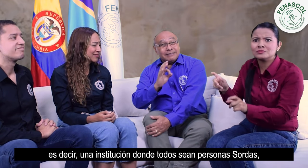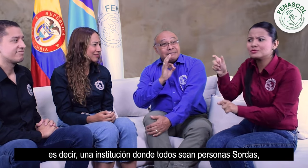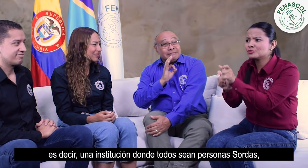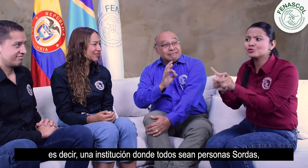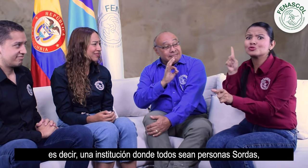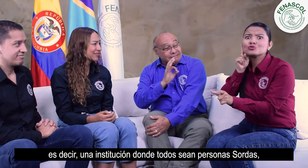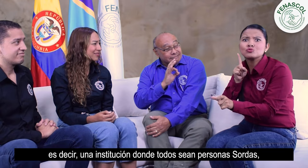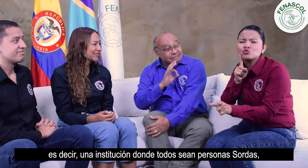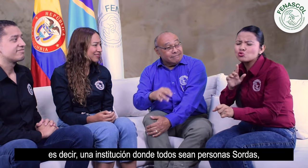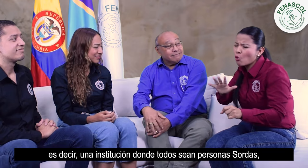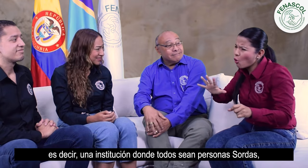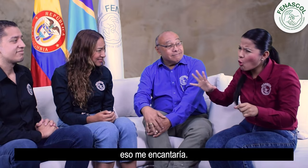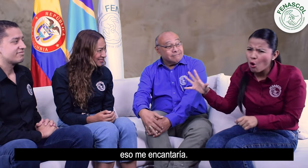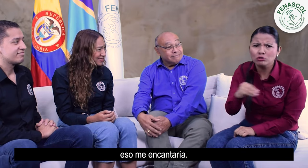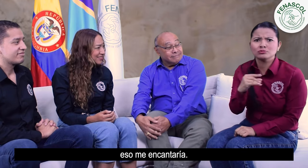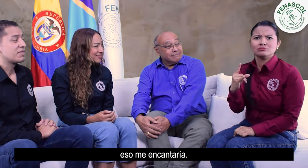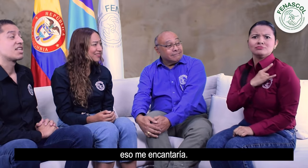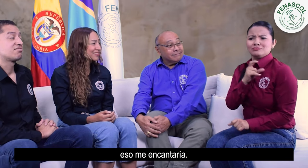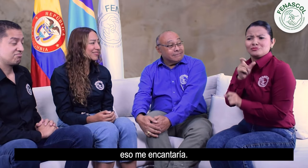sean personas sordas. Eso me encantaría.